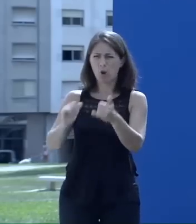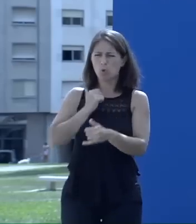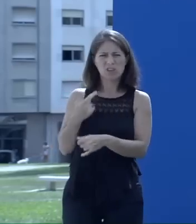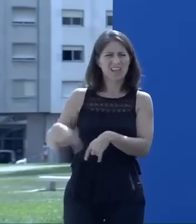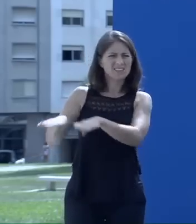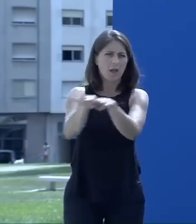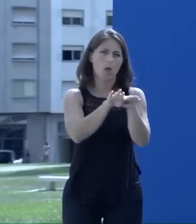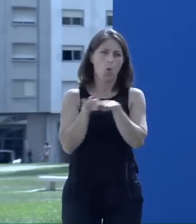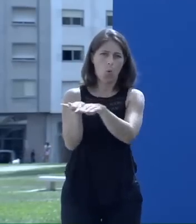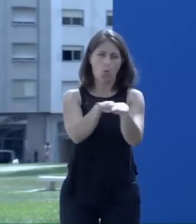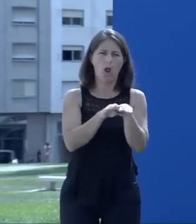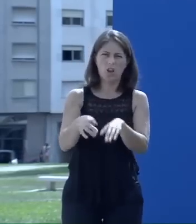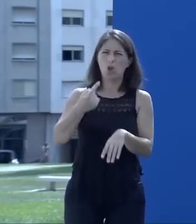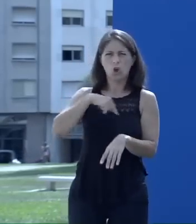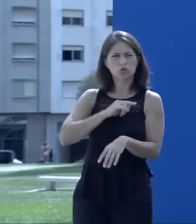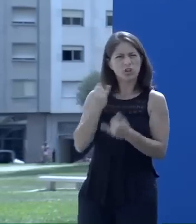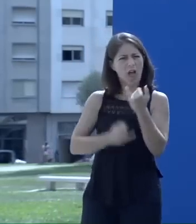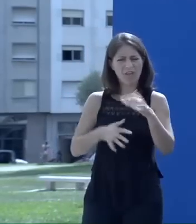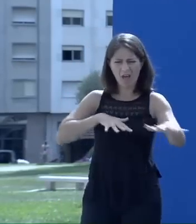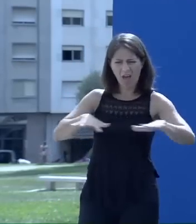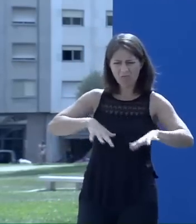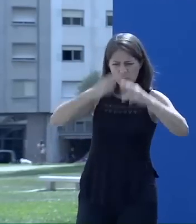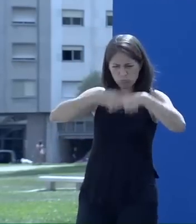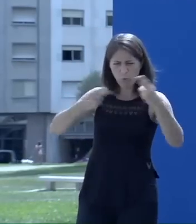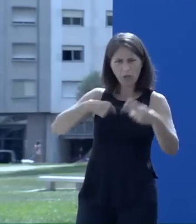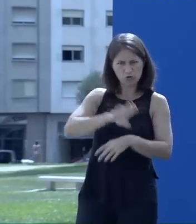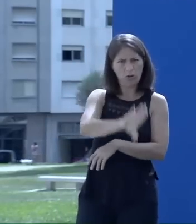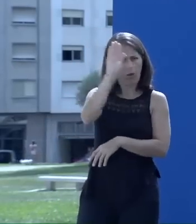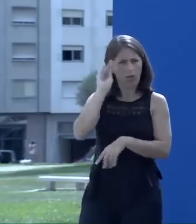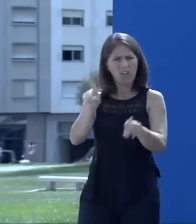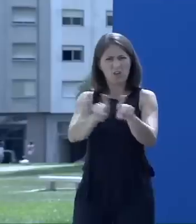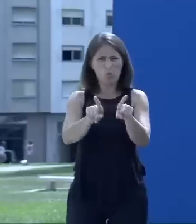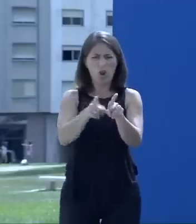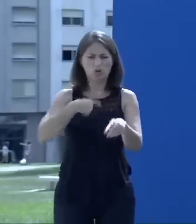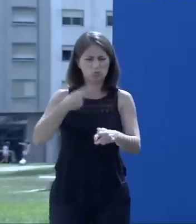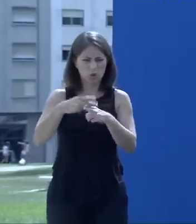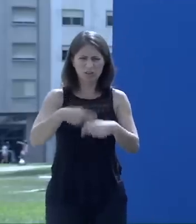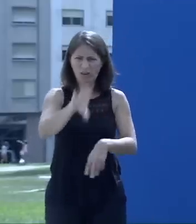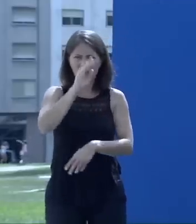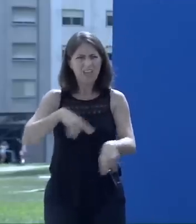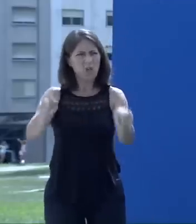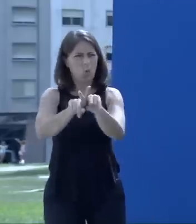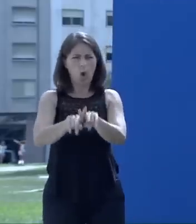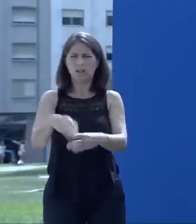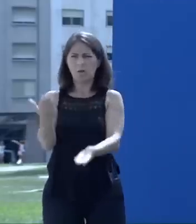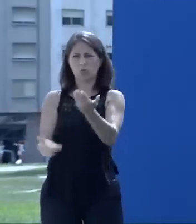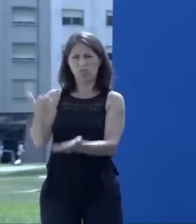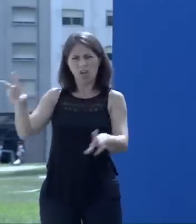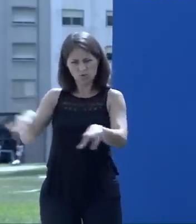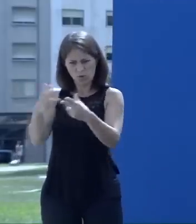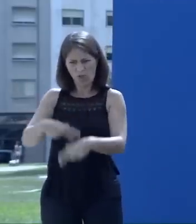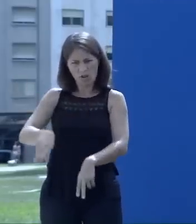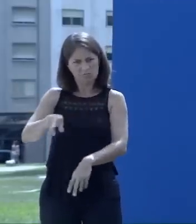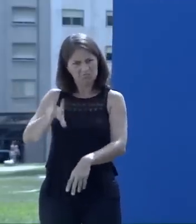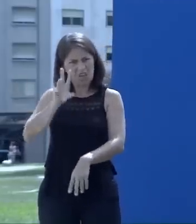oportunidades. Eso é como nos entendemos a acción pública, eso é como nos entendemos a política, eso é como nos entendemos a xustiza social. Darlle a